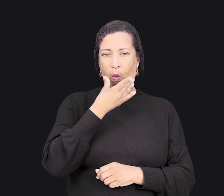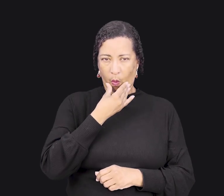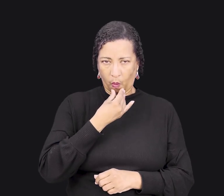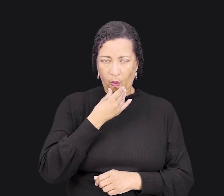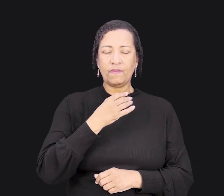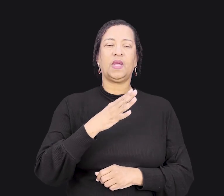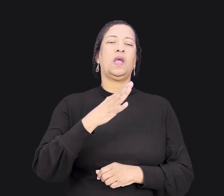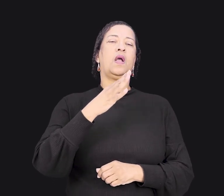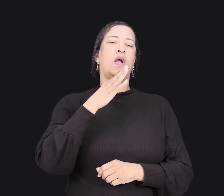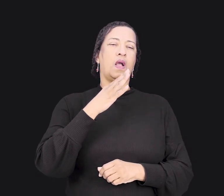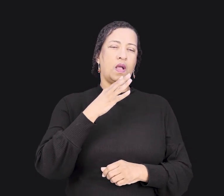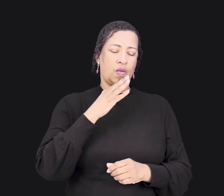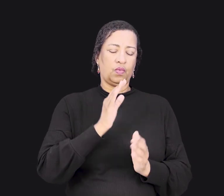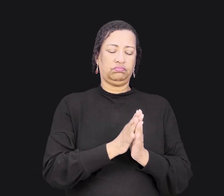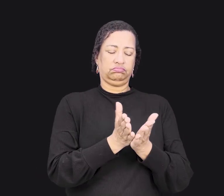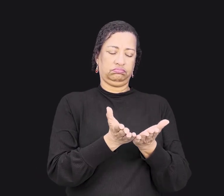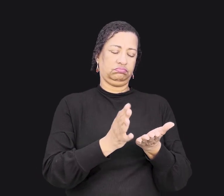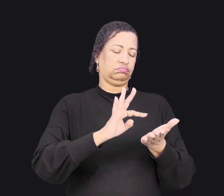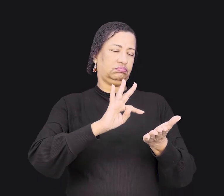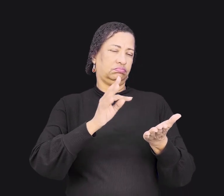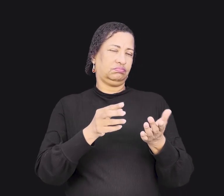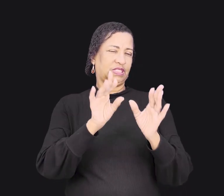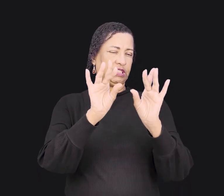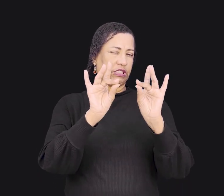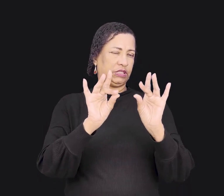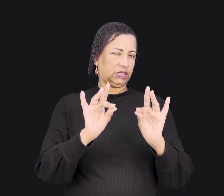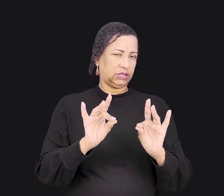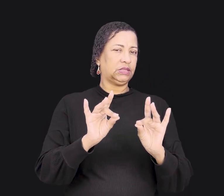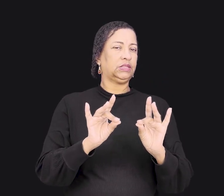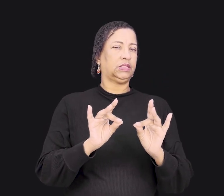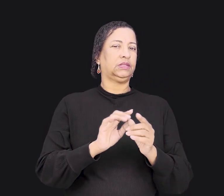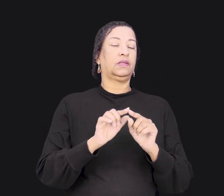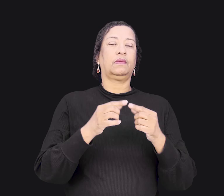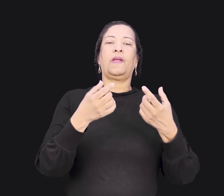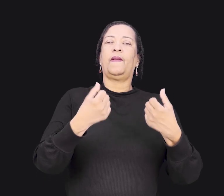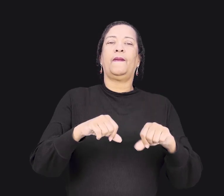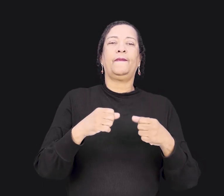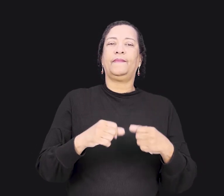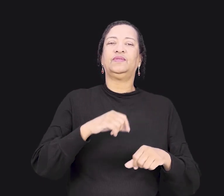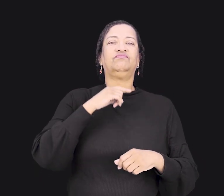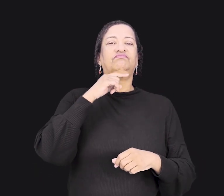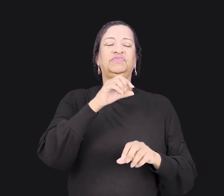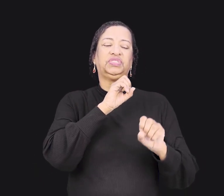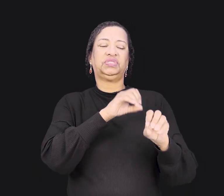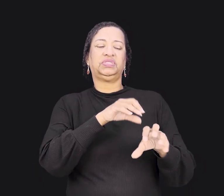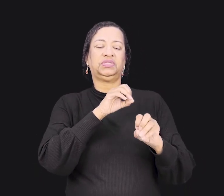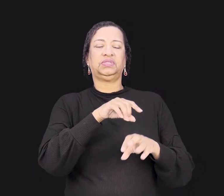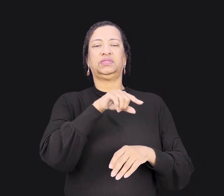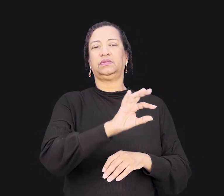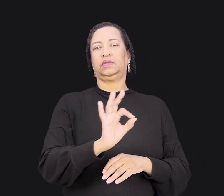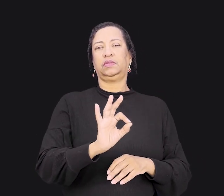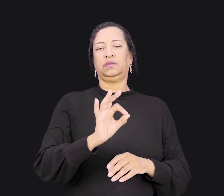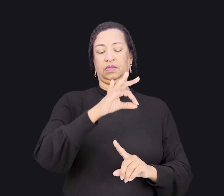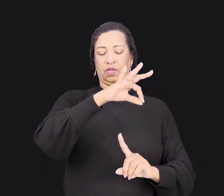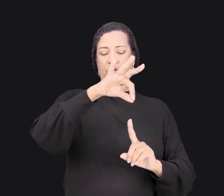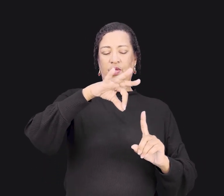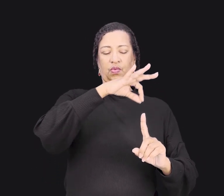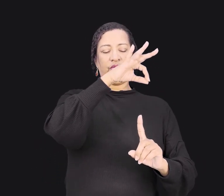a Bíblia de capa a capa. Detalhes. Ele não precisou que ninguém o ensinasse. O Espírito Santo foi seu